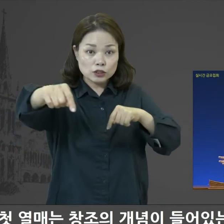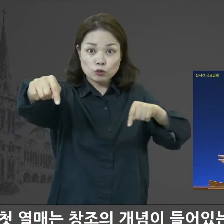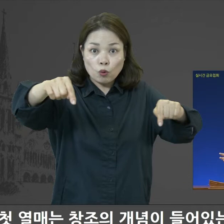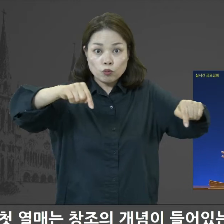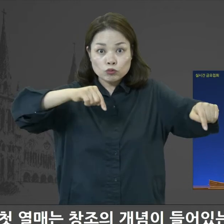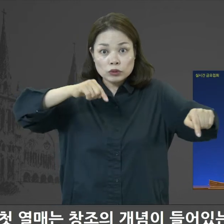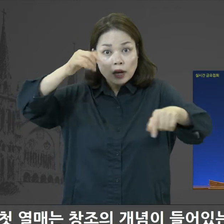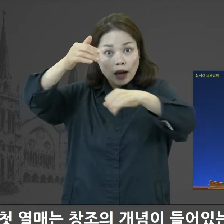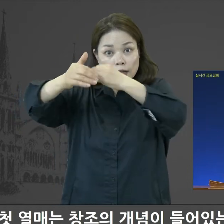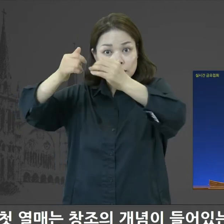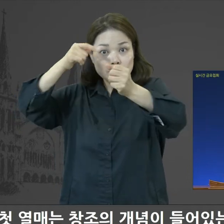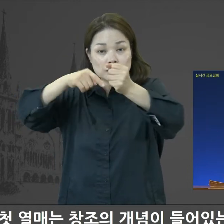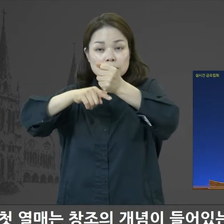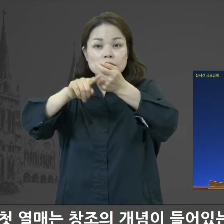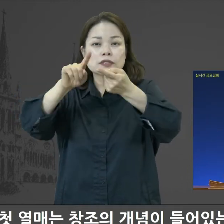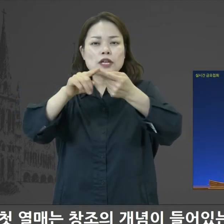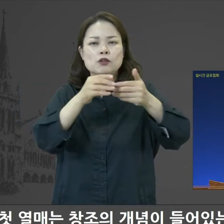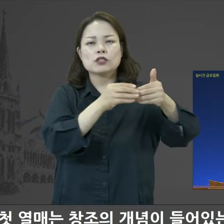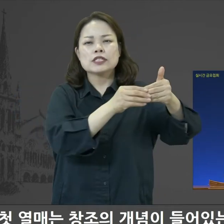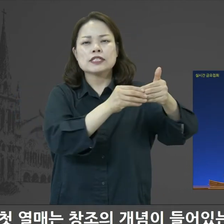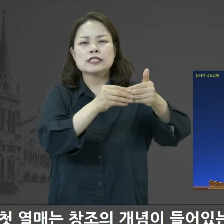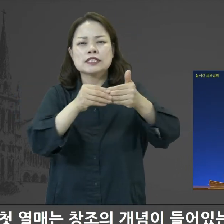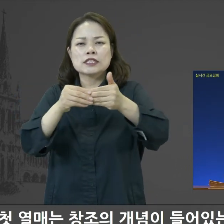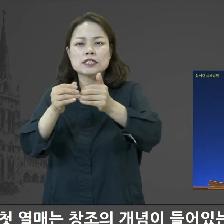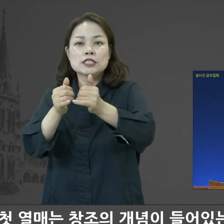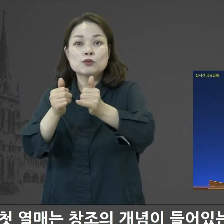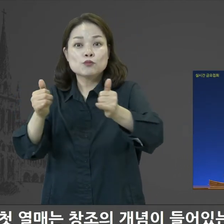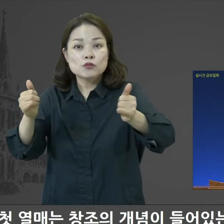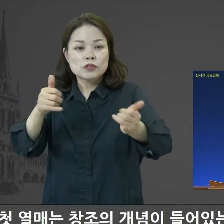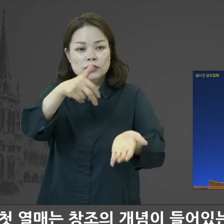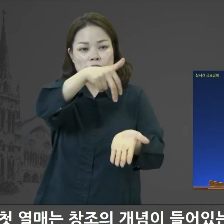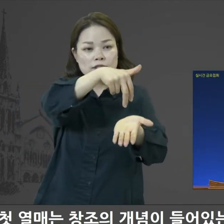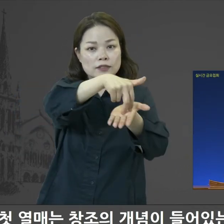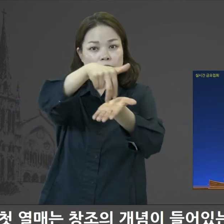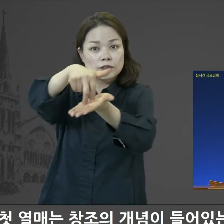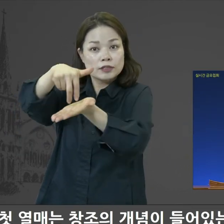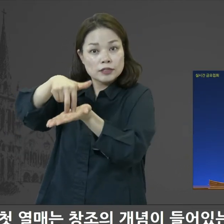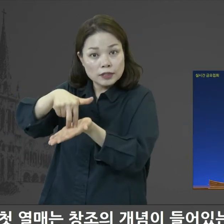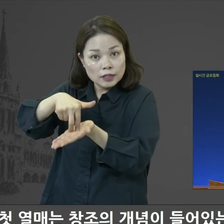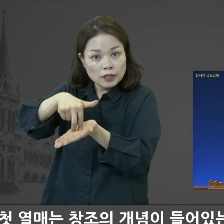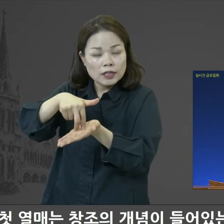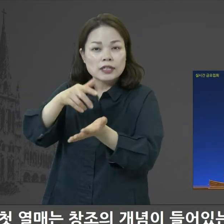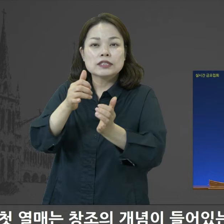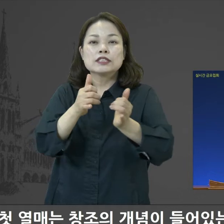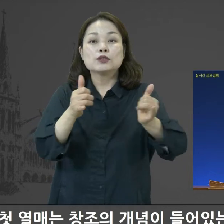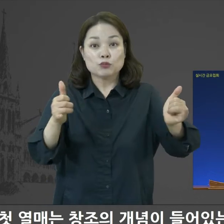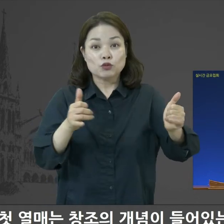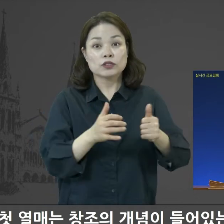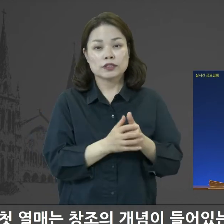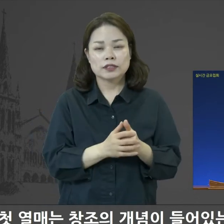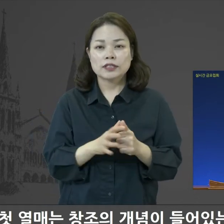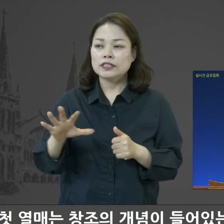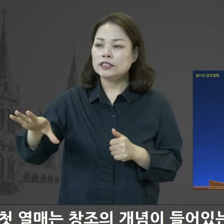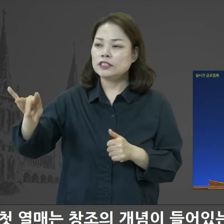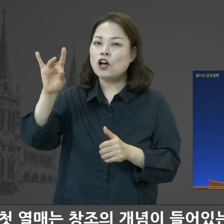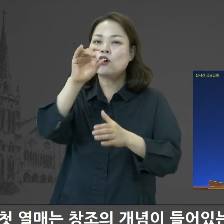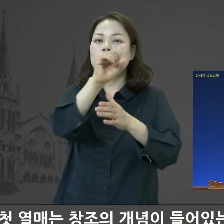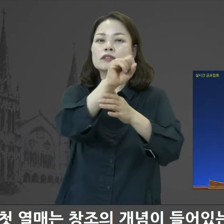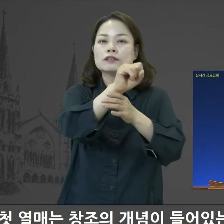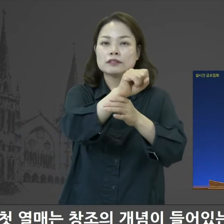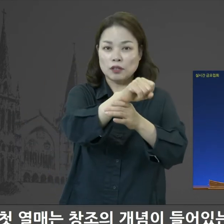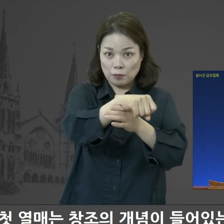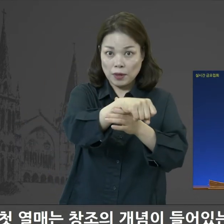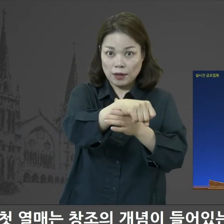통치하시면서 하나님 뜻으로 이끌어갈 그 인물들을 세우셨다. 그래서 그 인물들이 첫